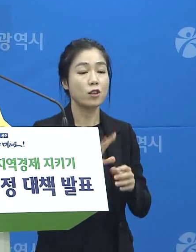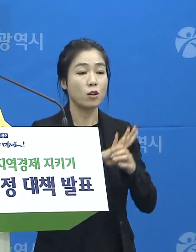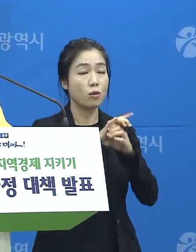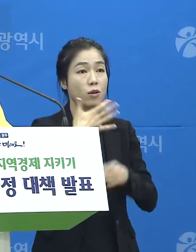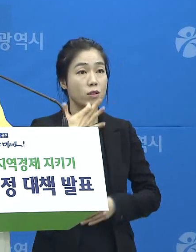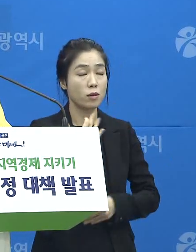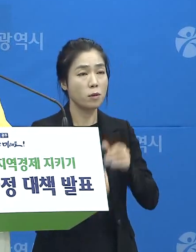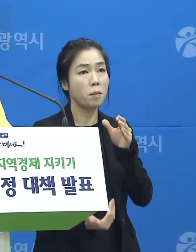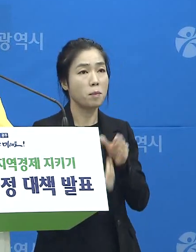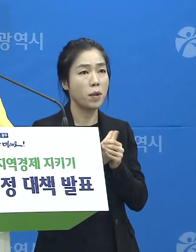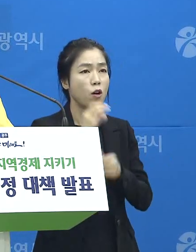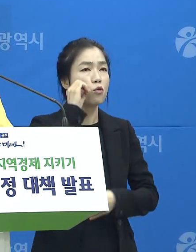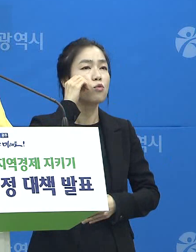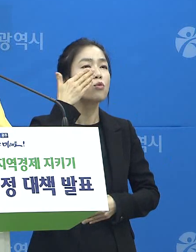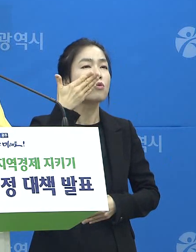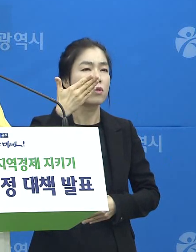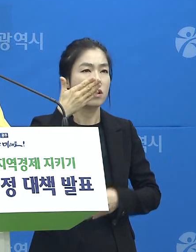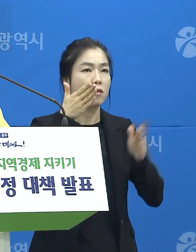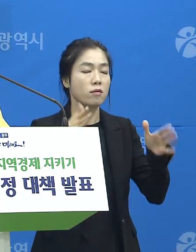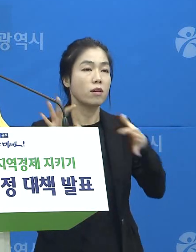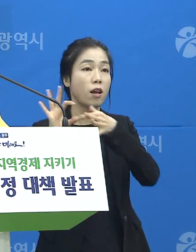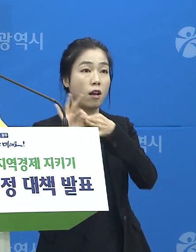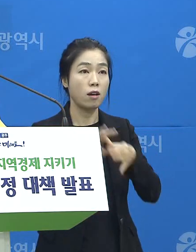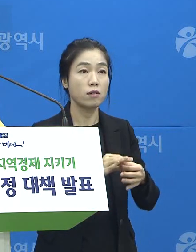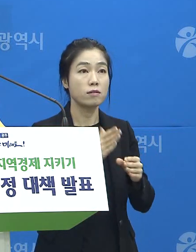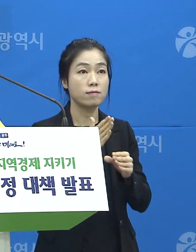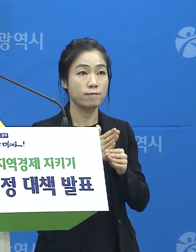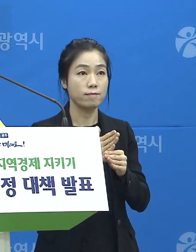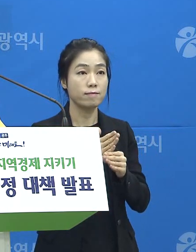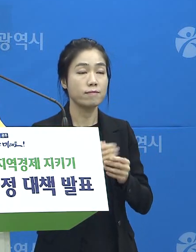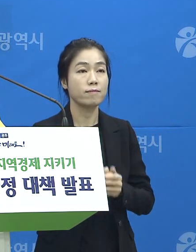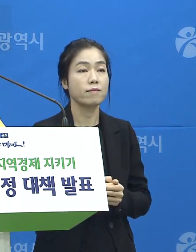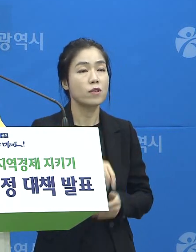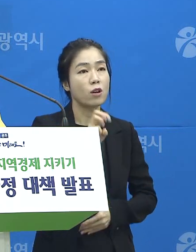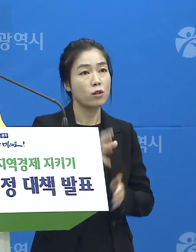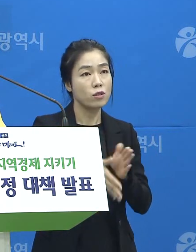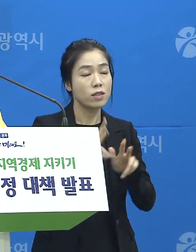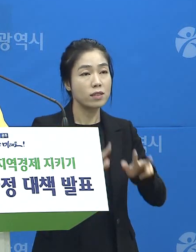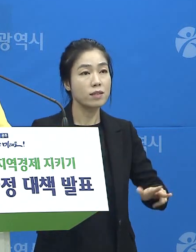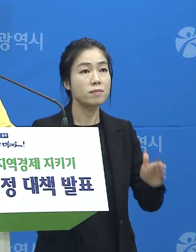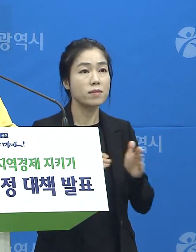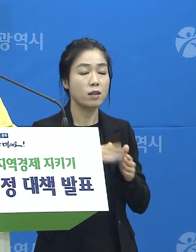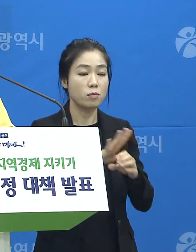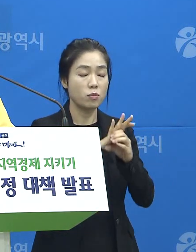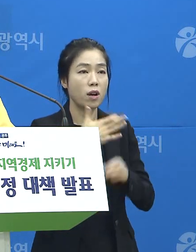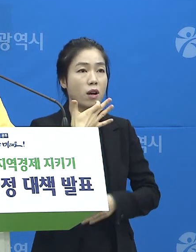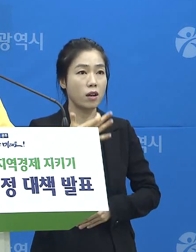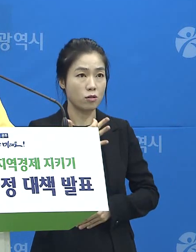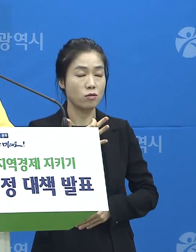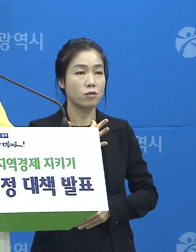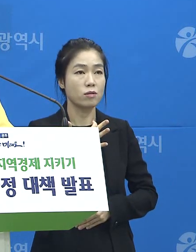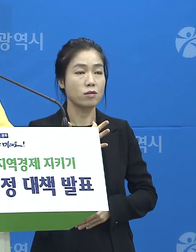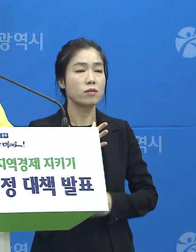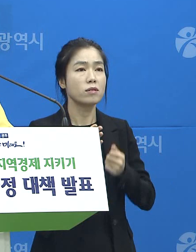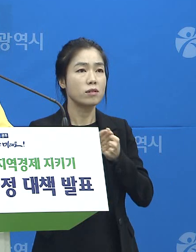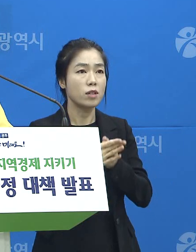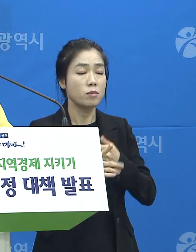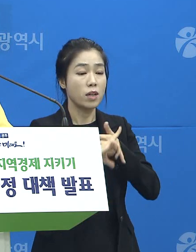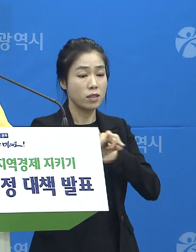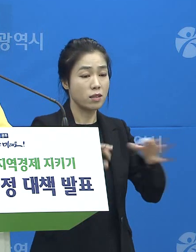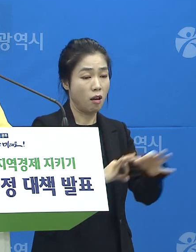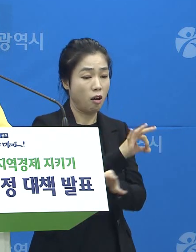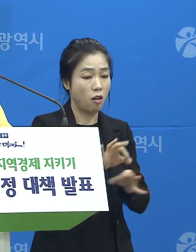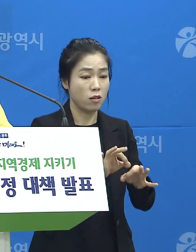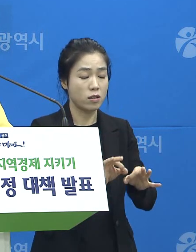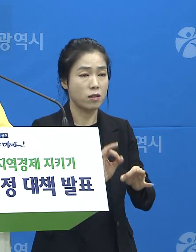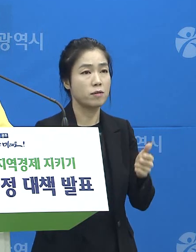코로나19 사태가 9개월째 이어지고 있습니다. 우리 시는 그동안 코로나19로부터 지역경제를